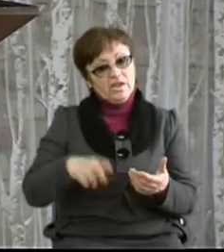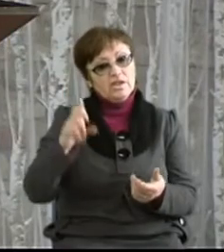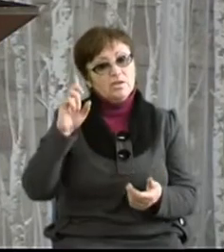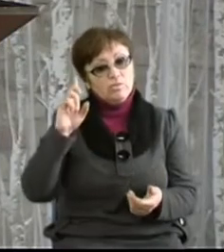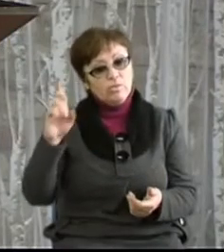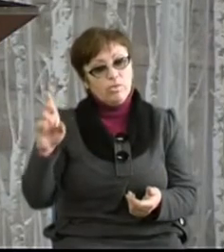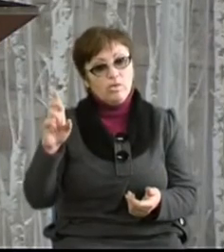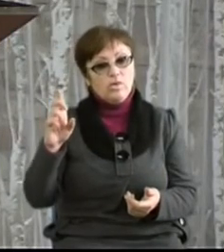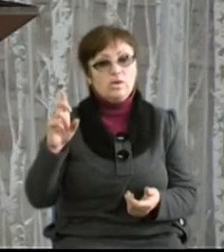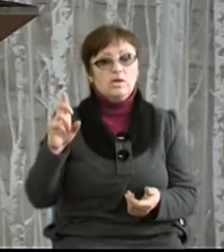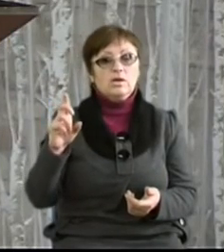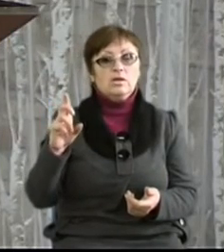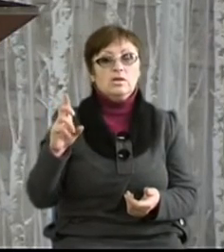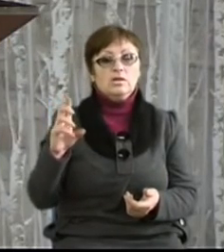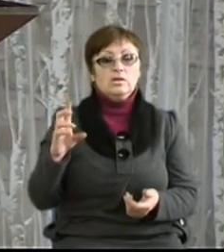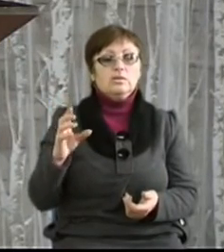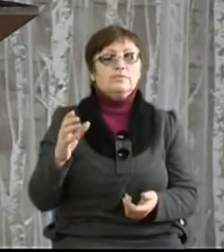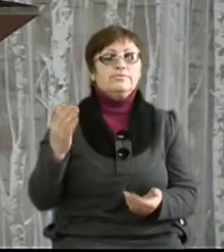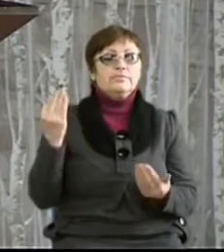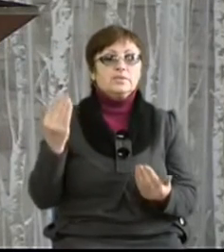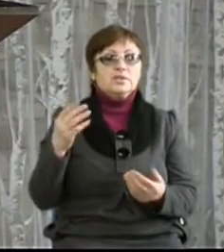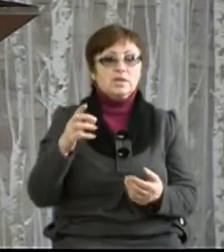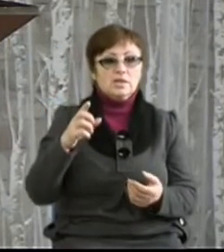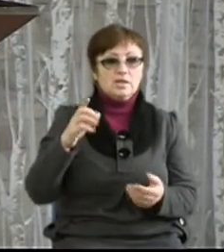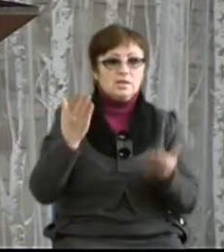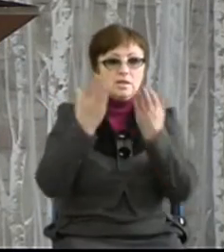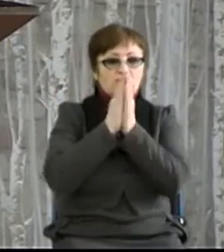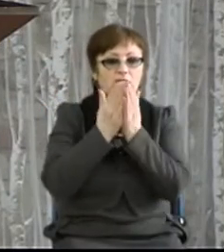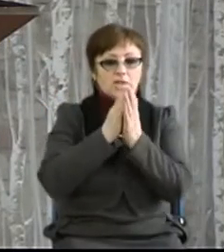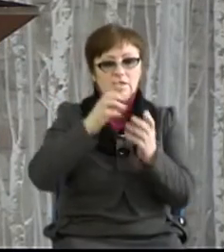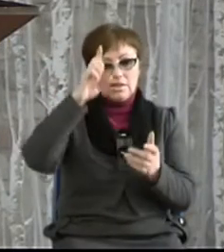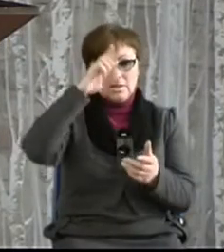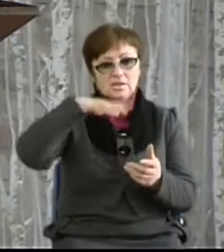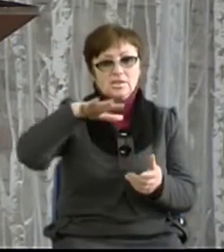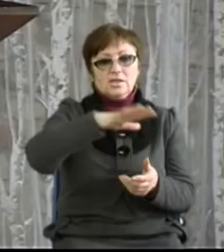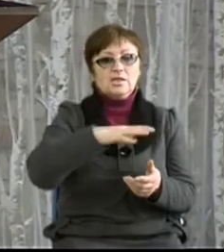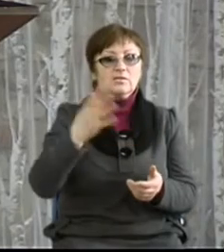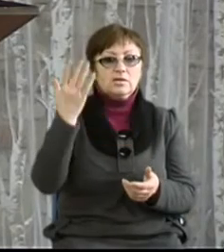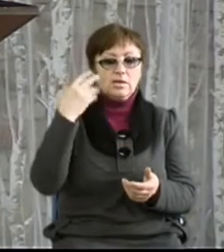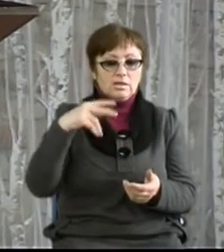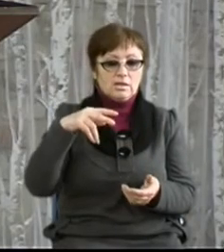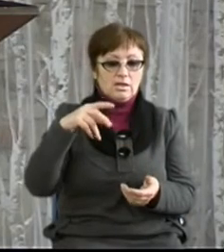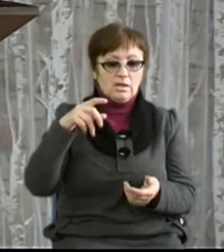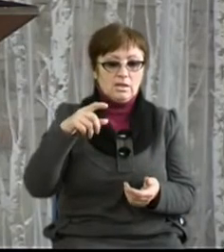Бога, а которые я вот сейчас читал в книге «Царств», когда народ Божий стоял